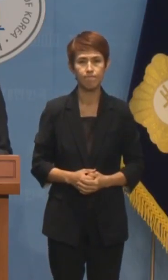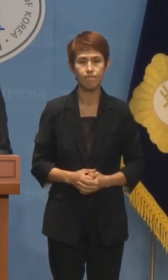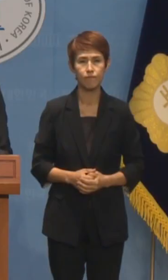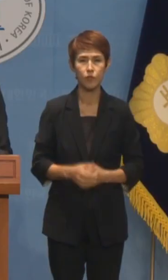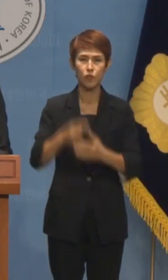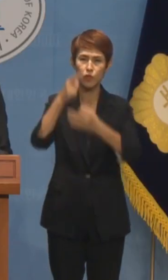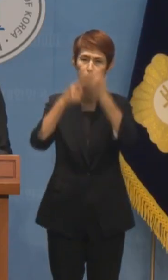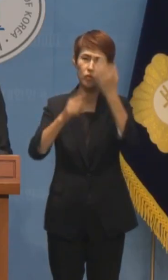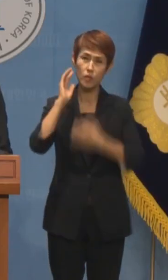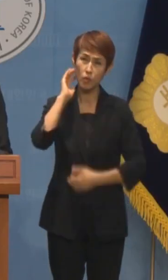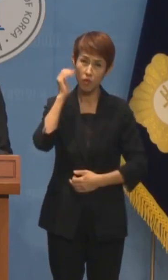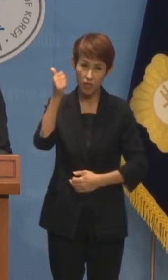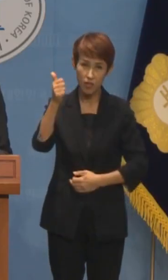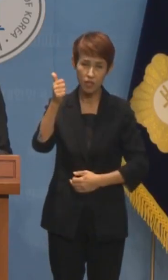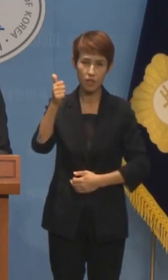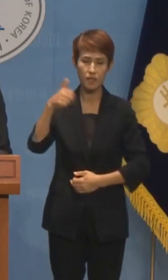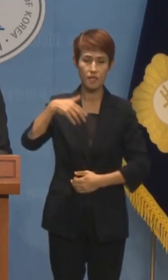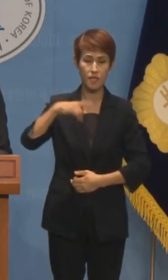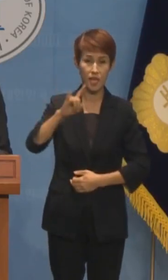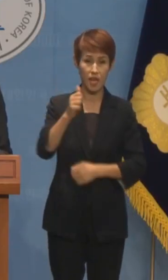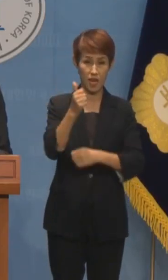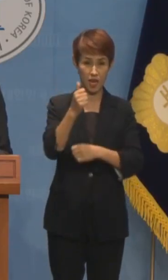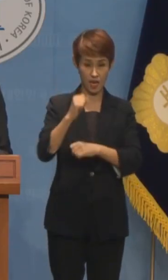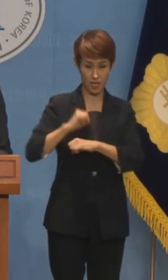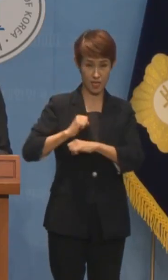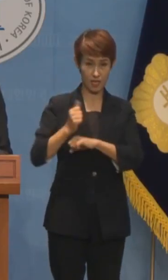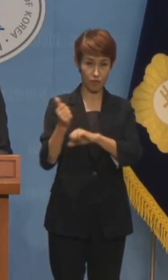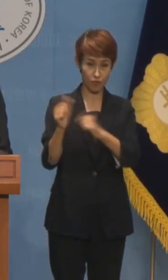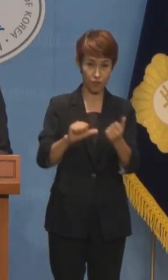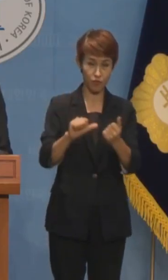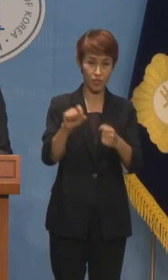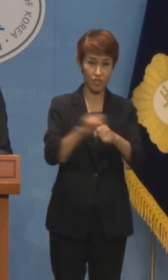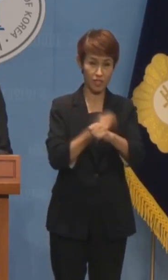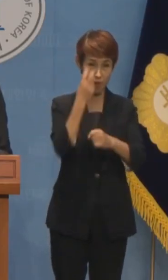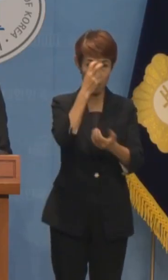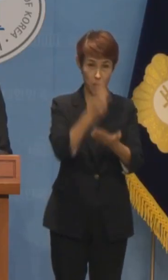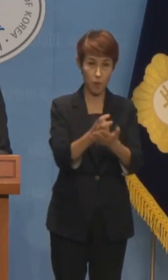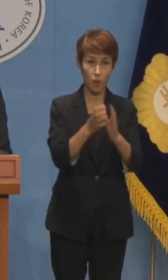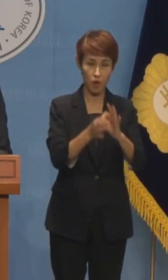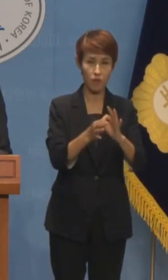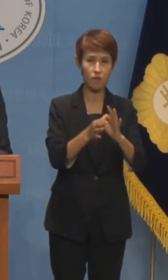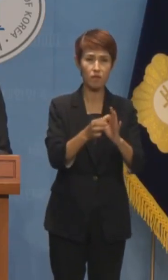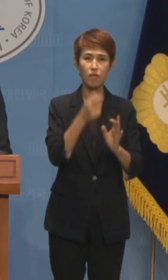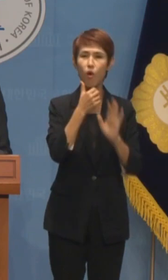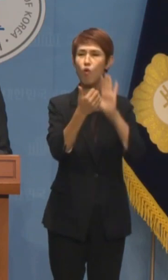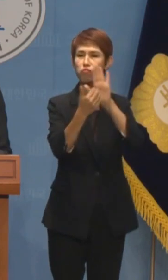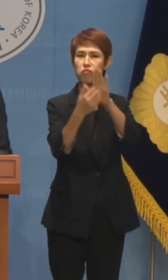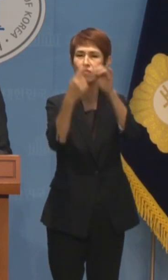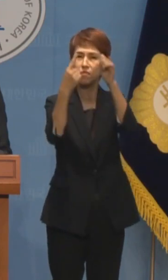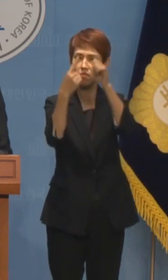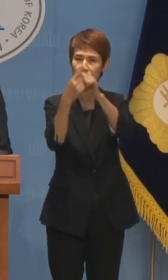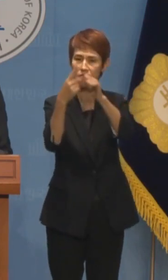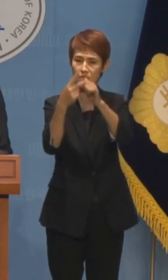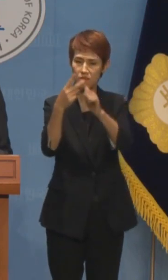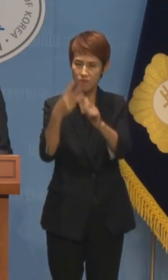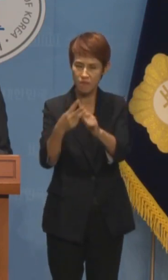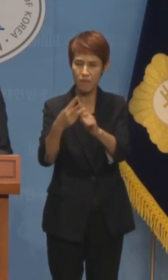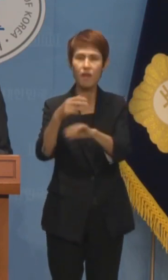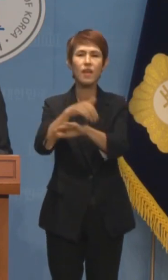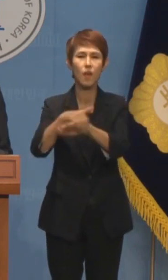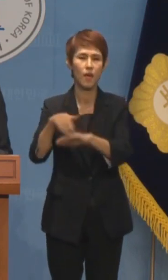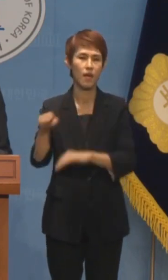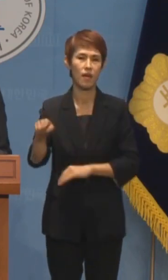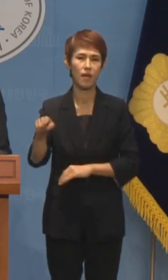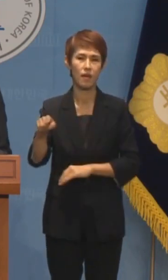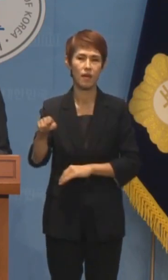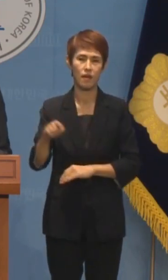윤석열 대통령이 순직해병 특검법에 대한 세 번째 거부권을 검토하고 있는 이유도 분명해지고